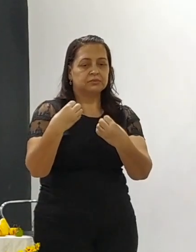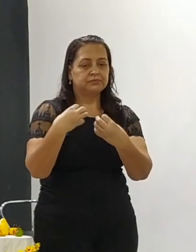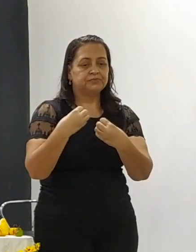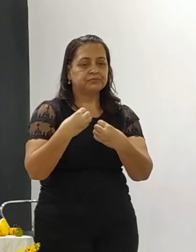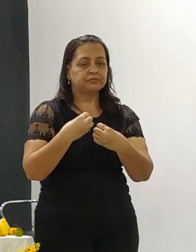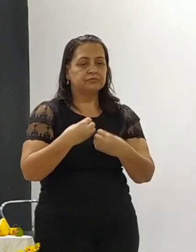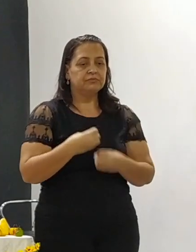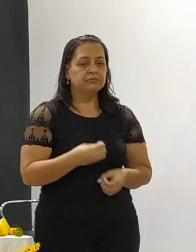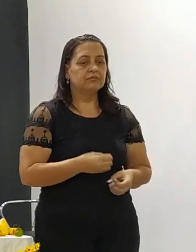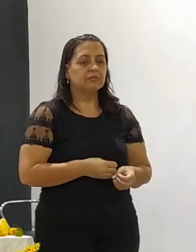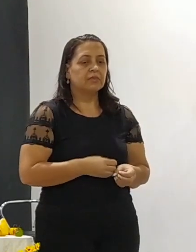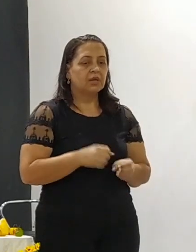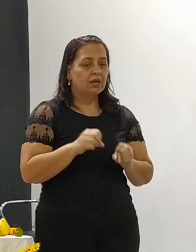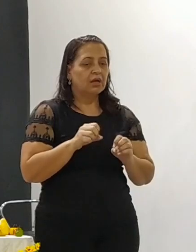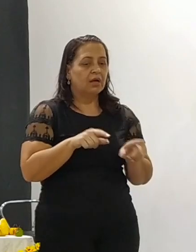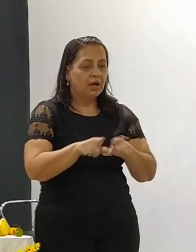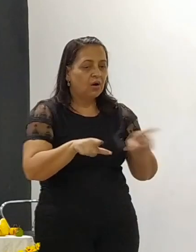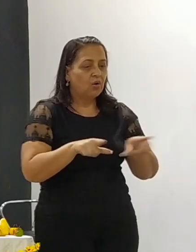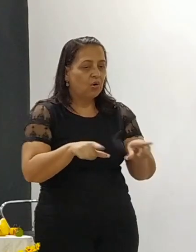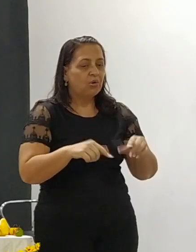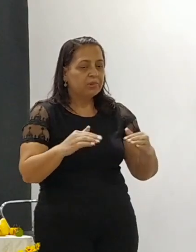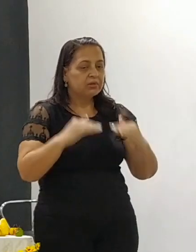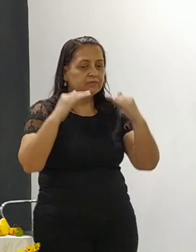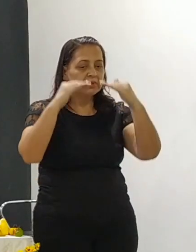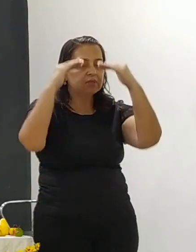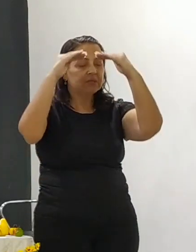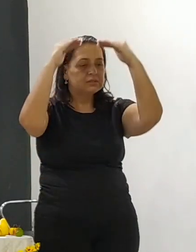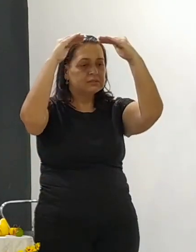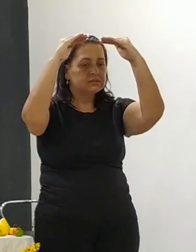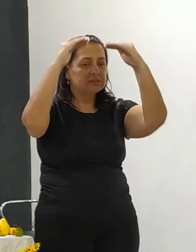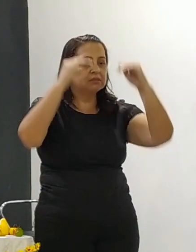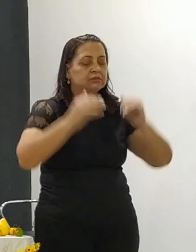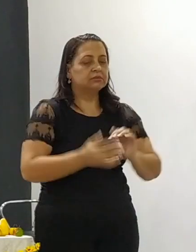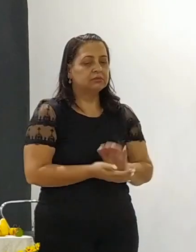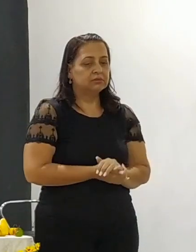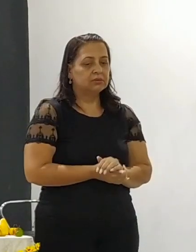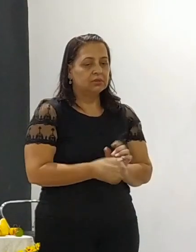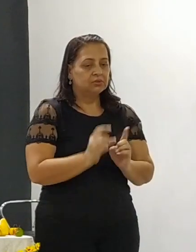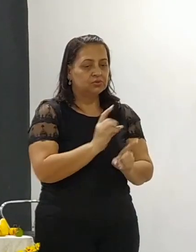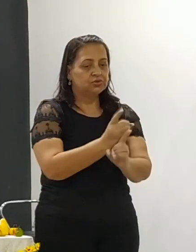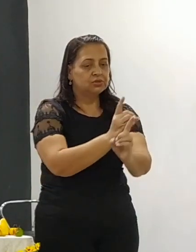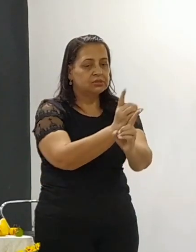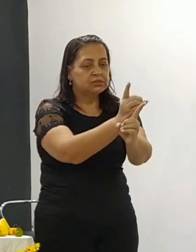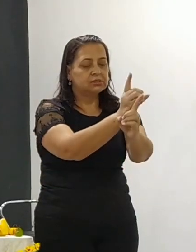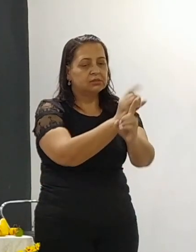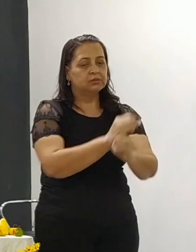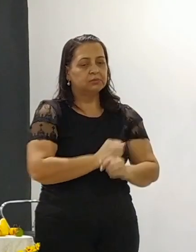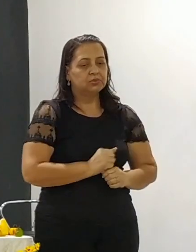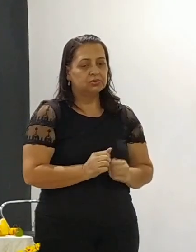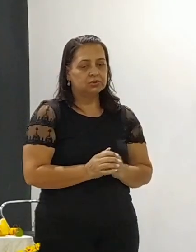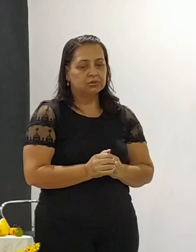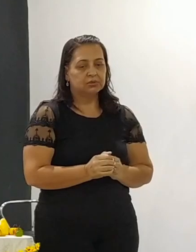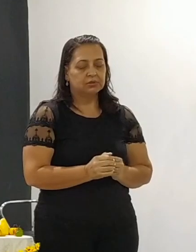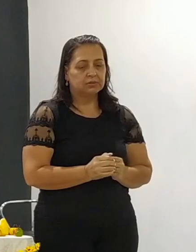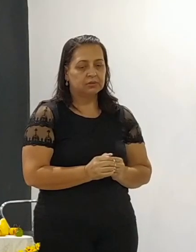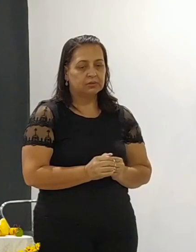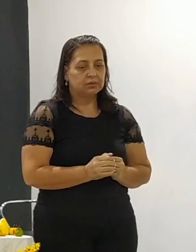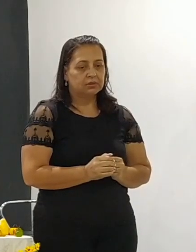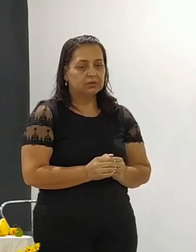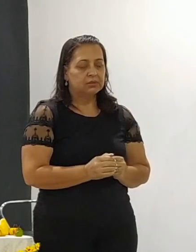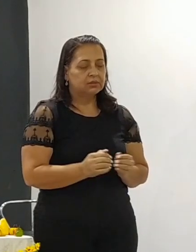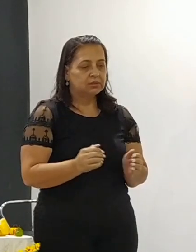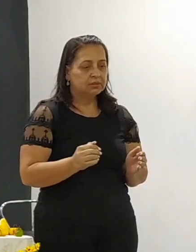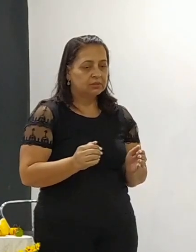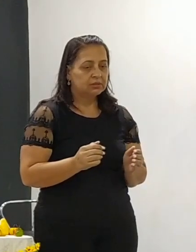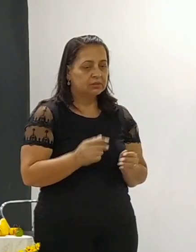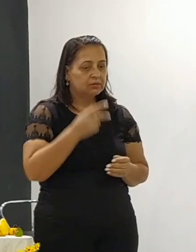deve crescer. Aleluia. Veja que os discípulos seguiram essa mesma visão. Então veja, da mesma forma